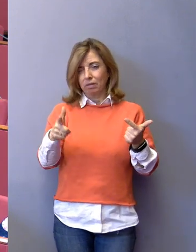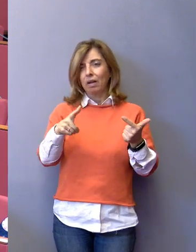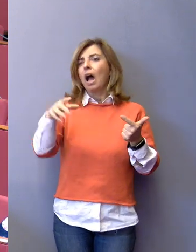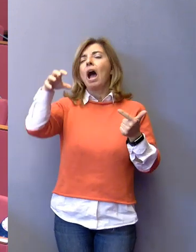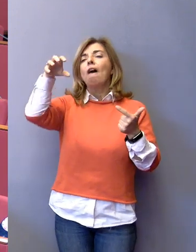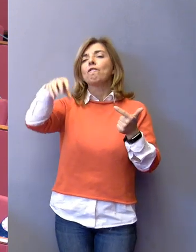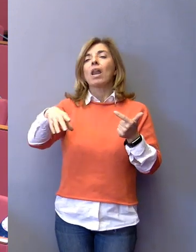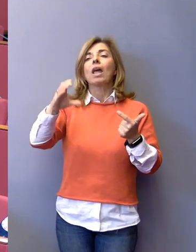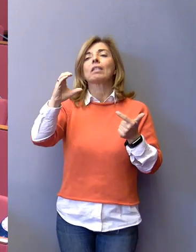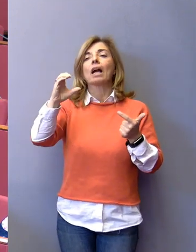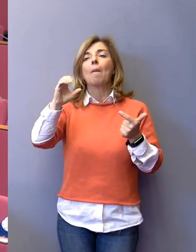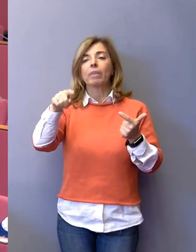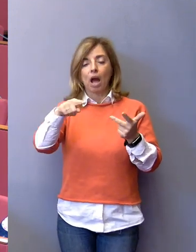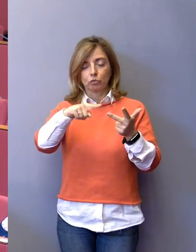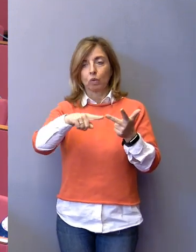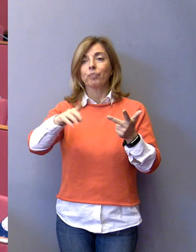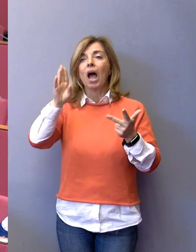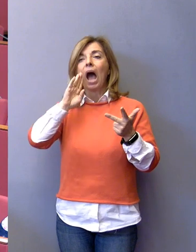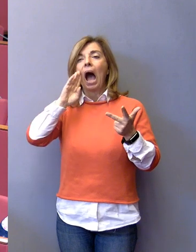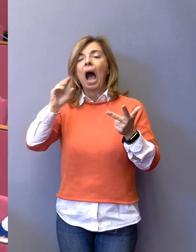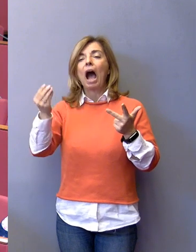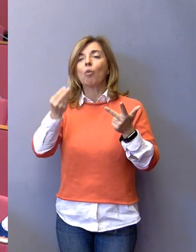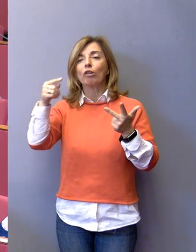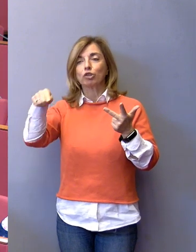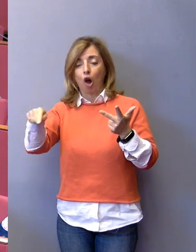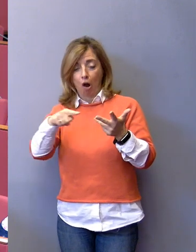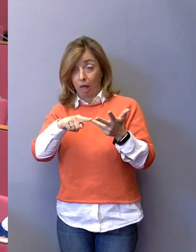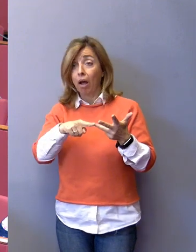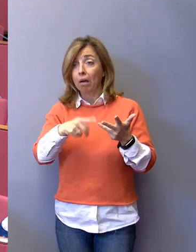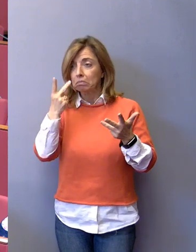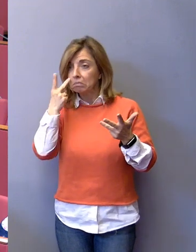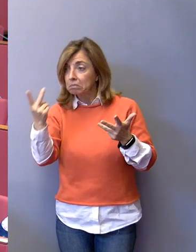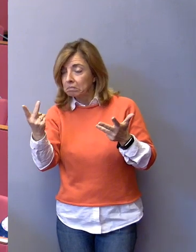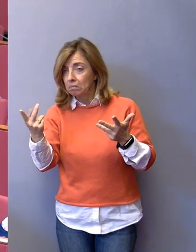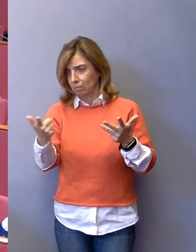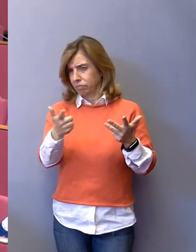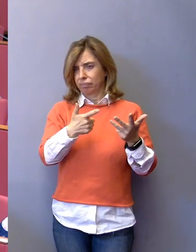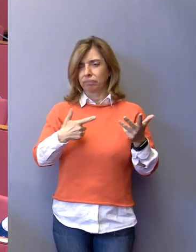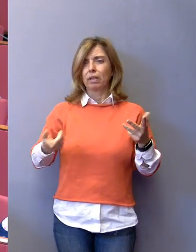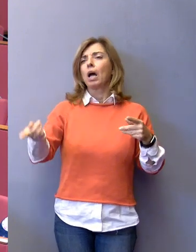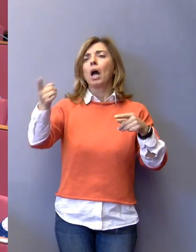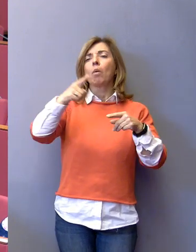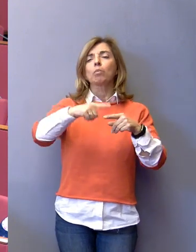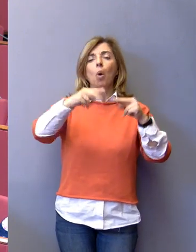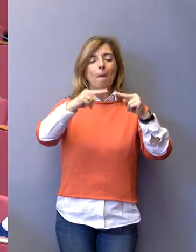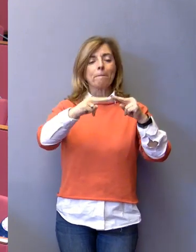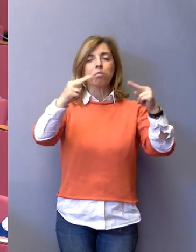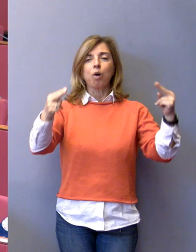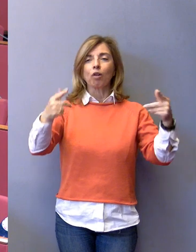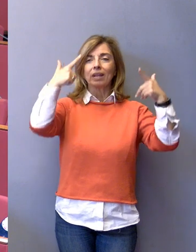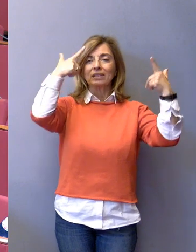già previsti nella fiera del mare e la creazione di una piazza alberata all'altezza del ponte di Sant'Agata